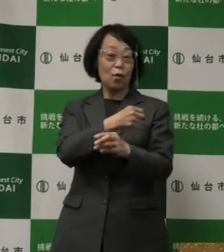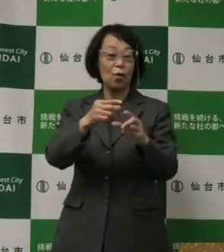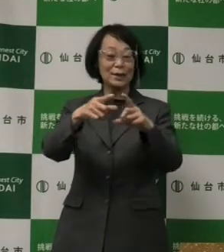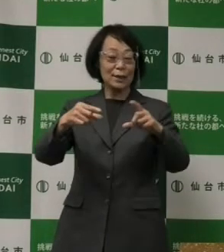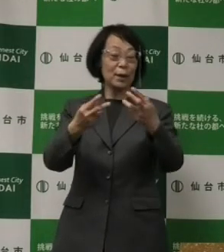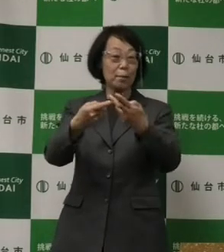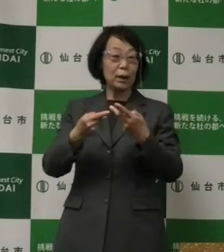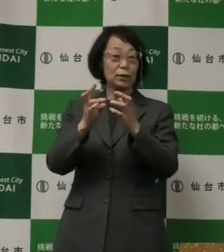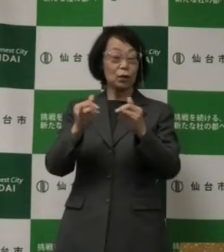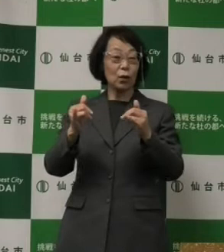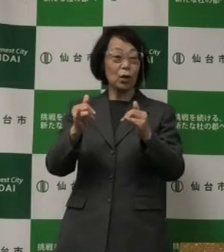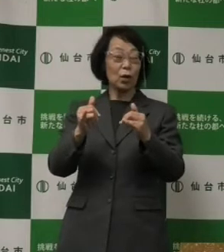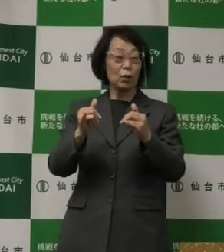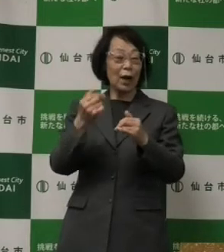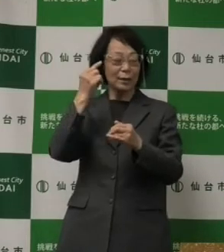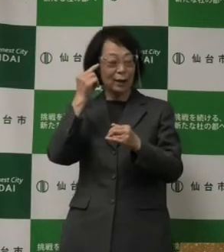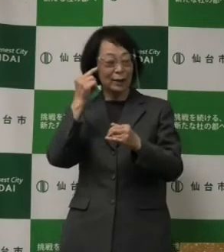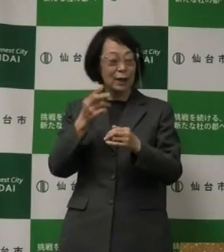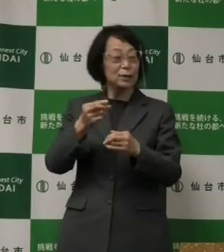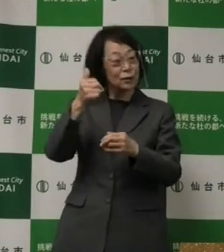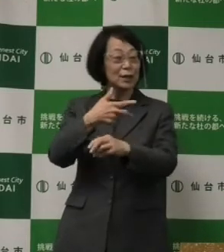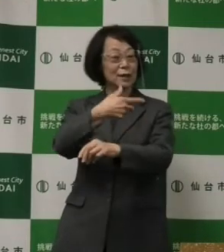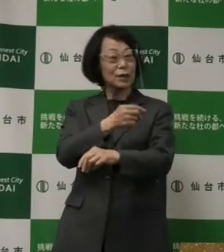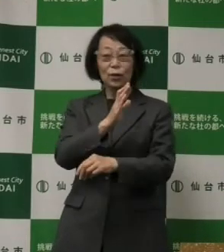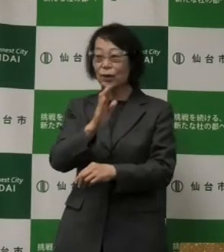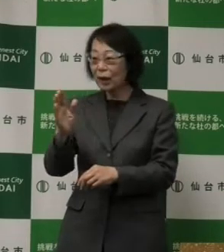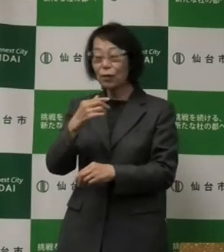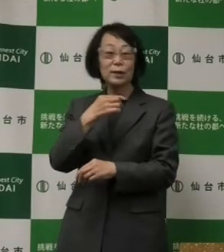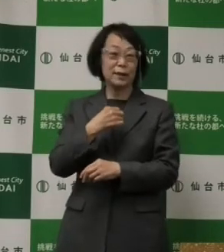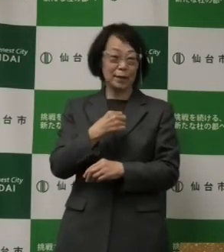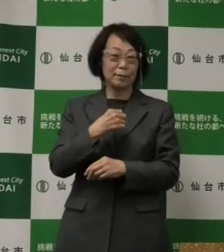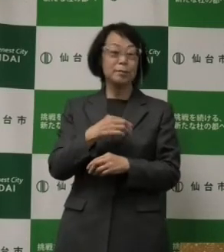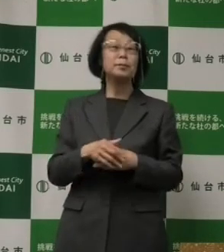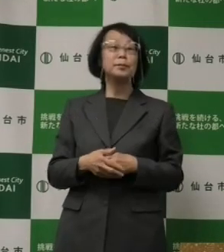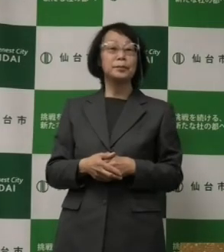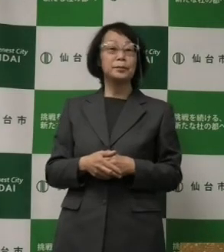検討いただき、速やかな接種をお願いしたいと思います。